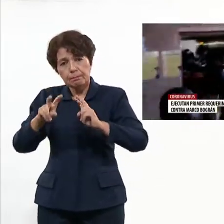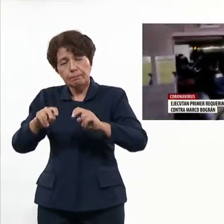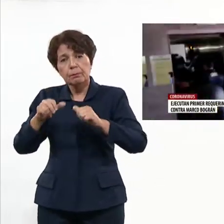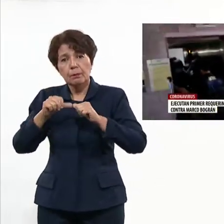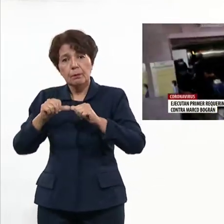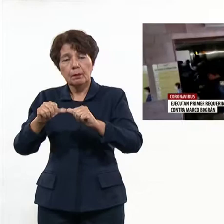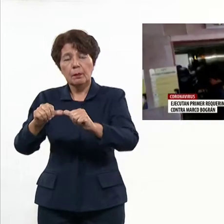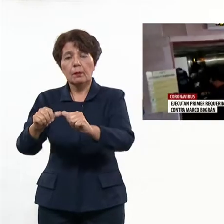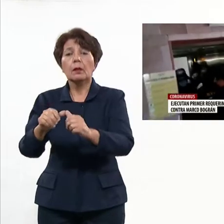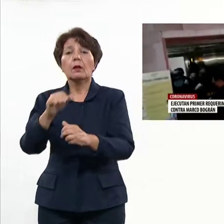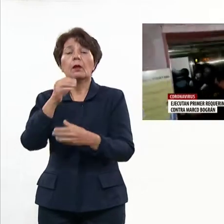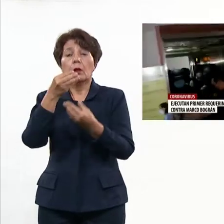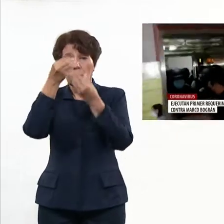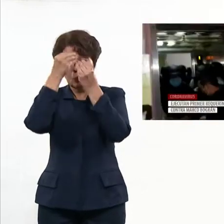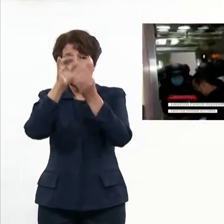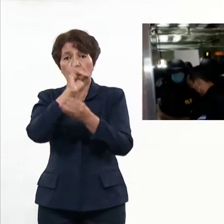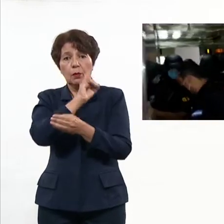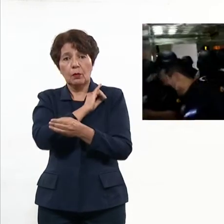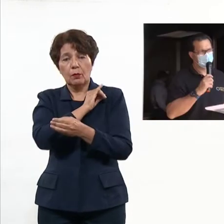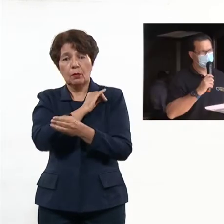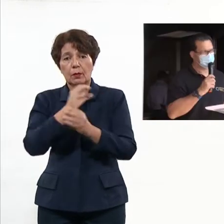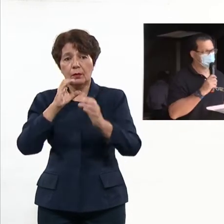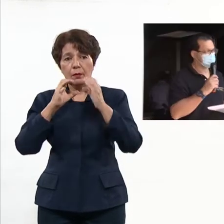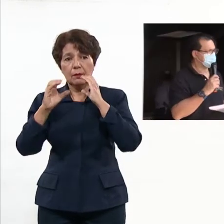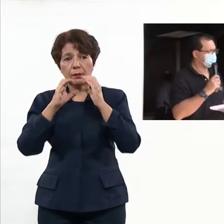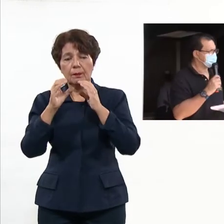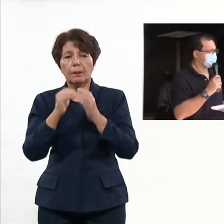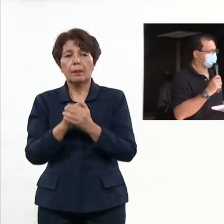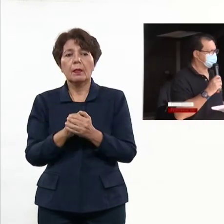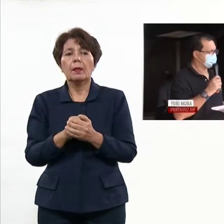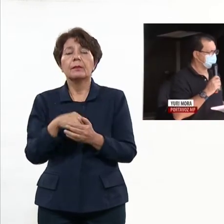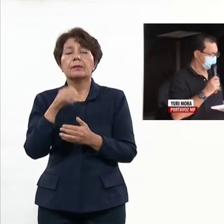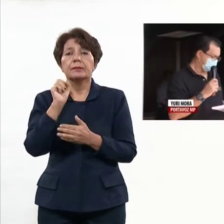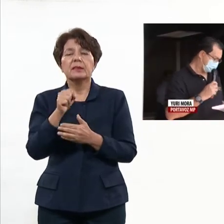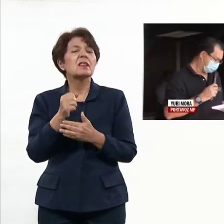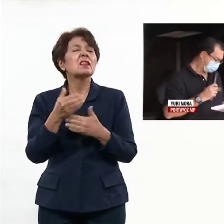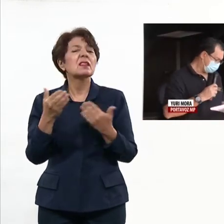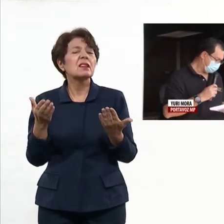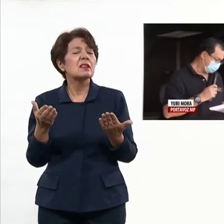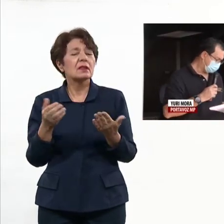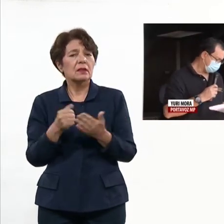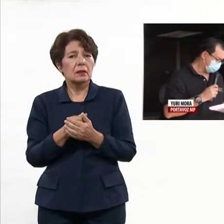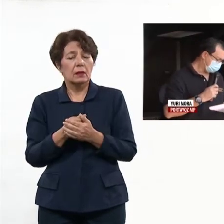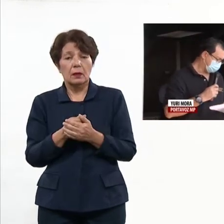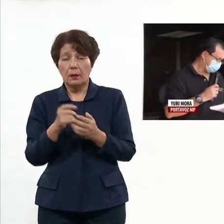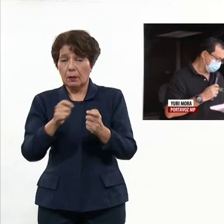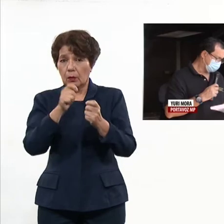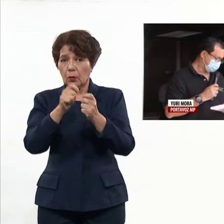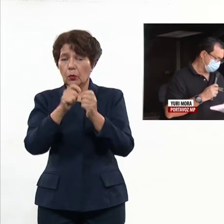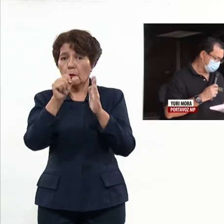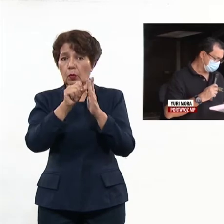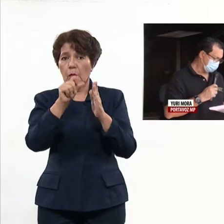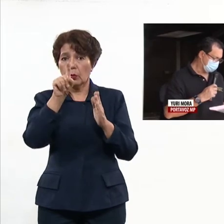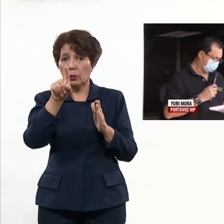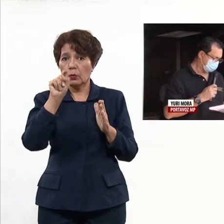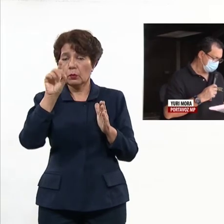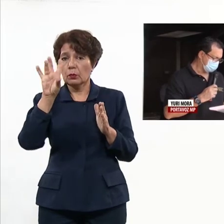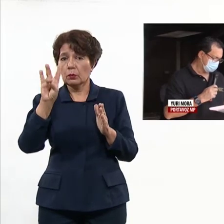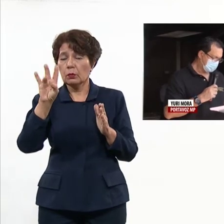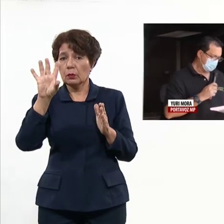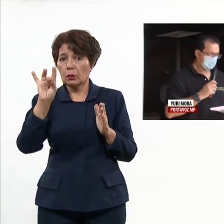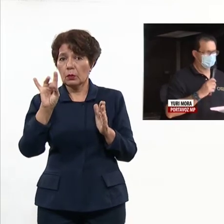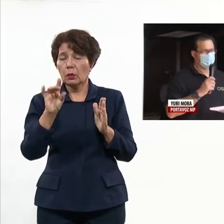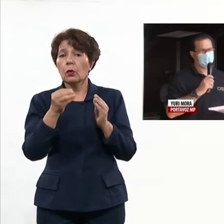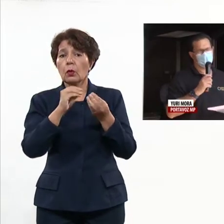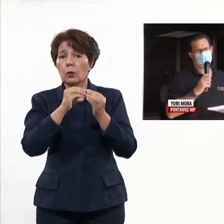comunicaciones del ministerio público you're in mora' y esto se basa específicamente en lo que es el artículo 178 numeral